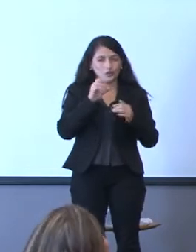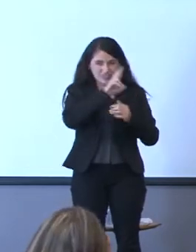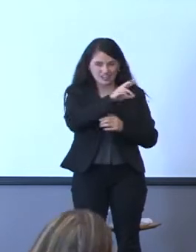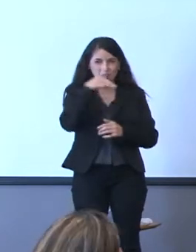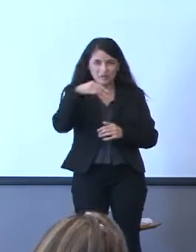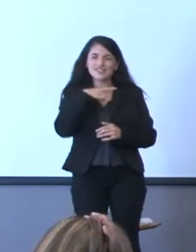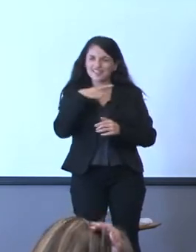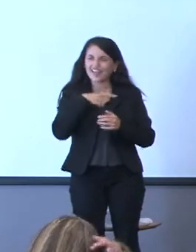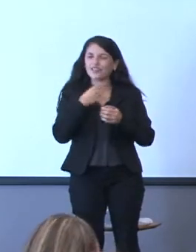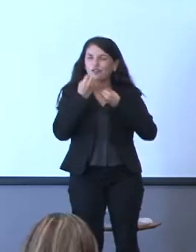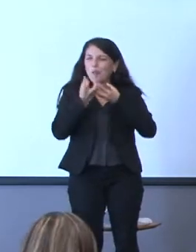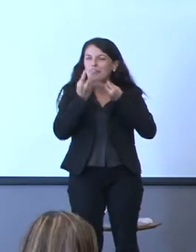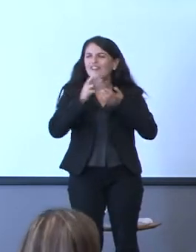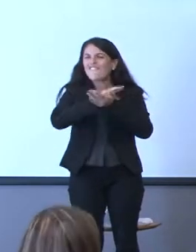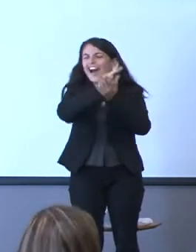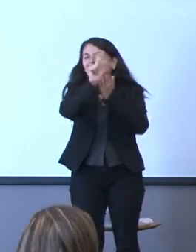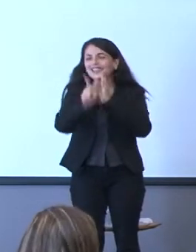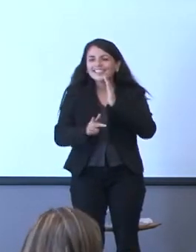Então,